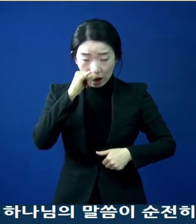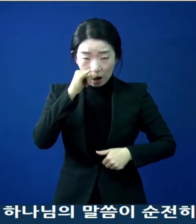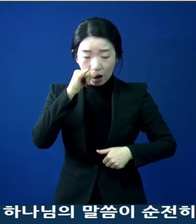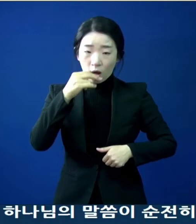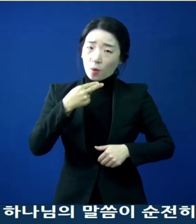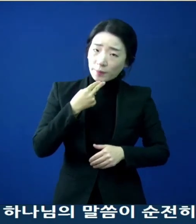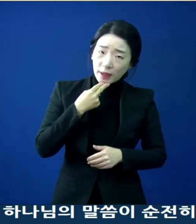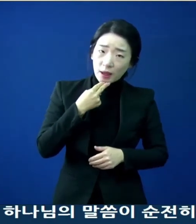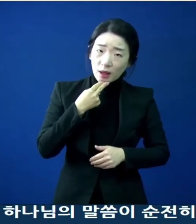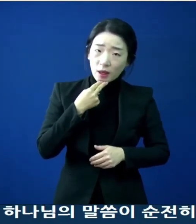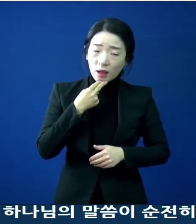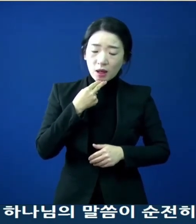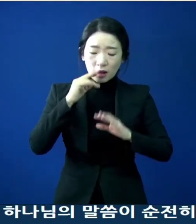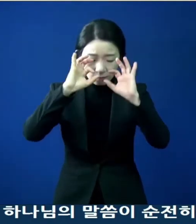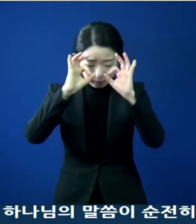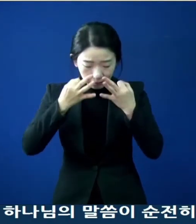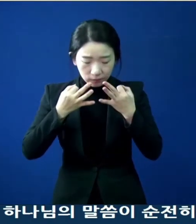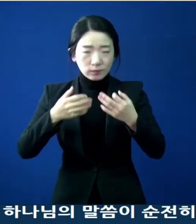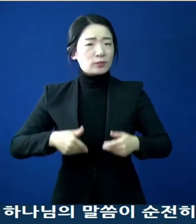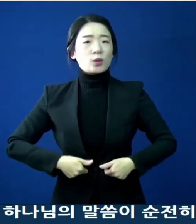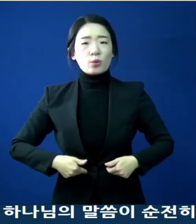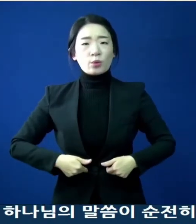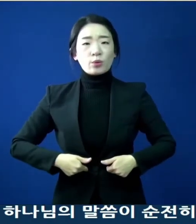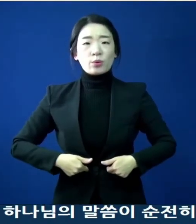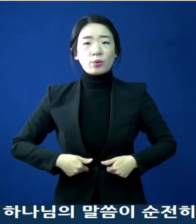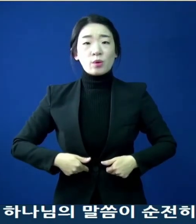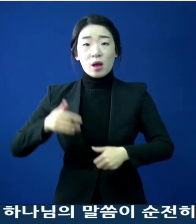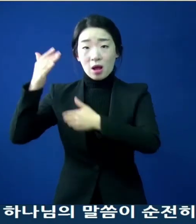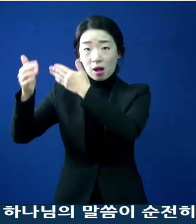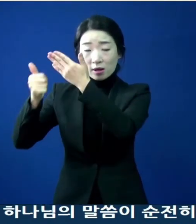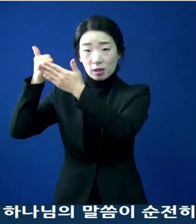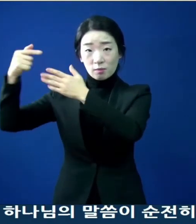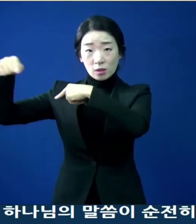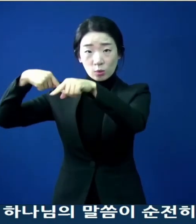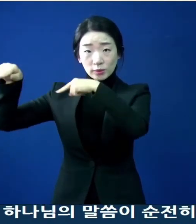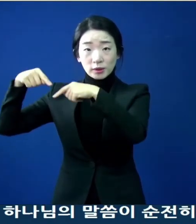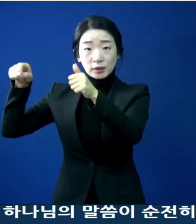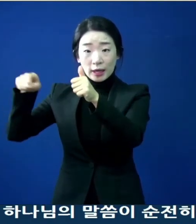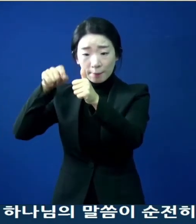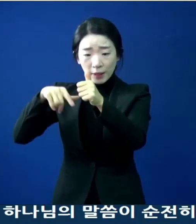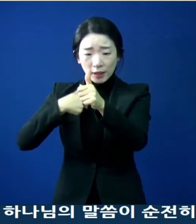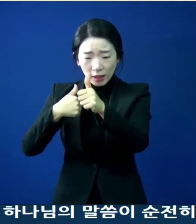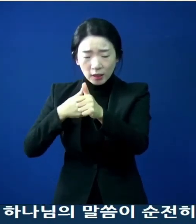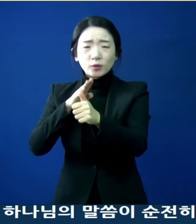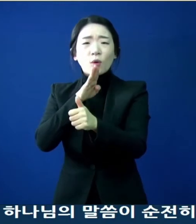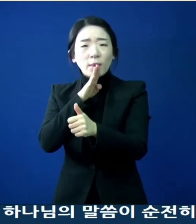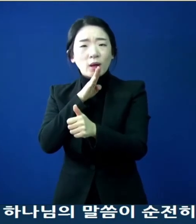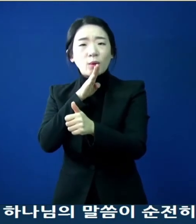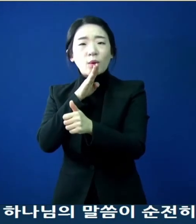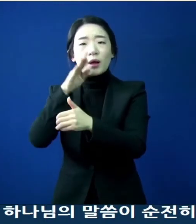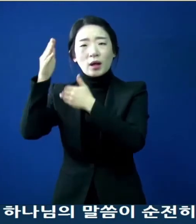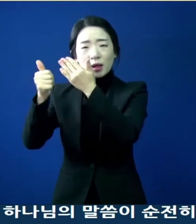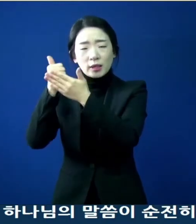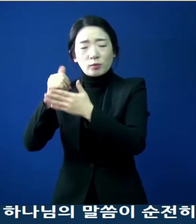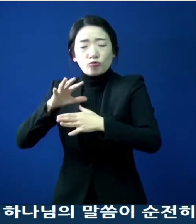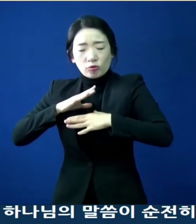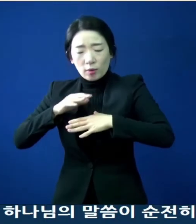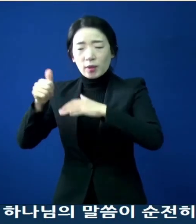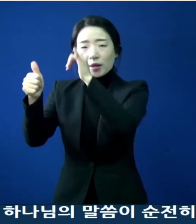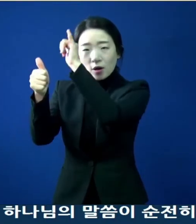그리고 하나님의 통치 앞에 나는 정말 경배하며 섬기며 살고 있는가? 이런 모습이 나에게